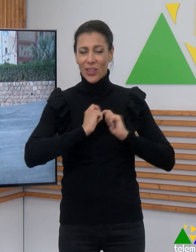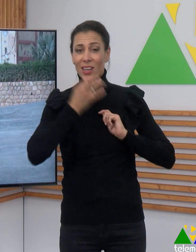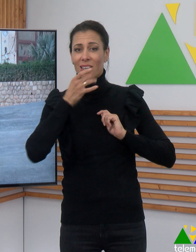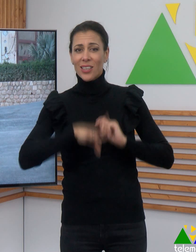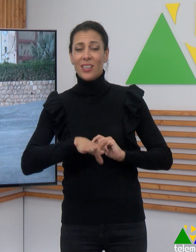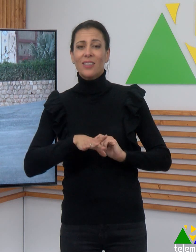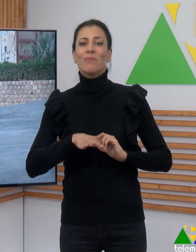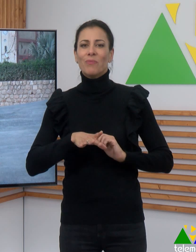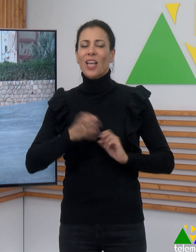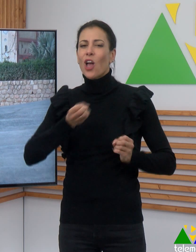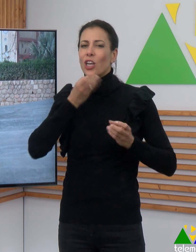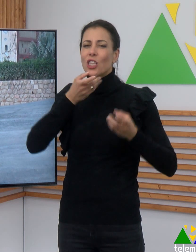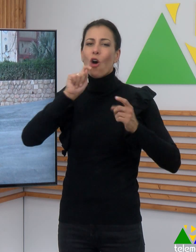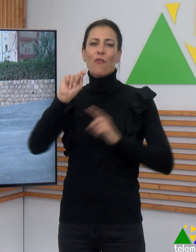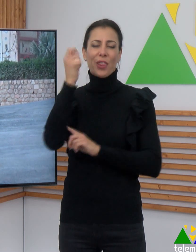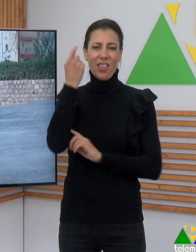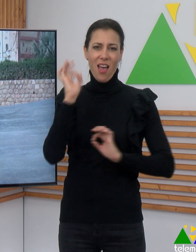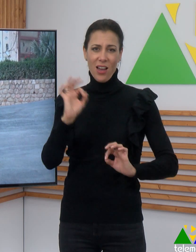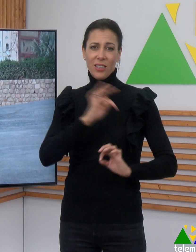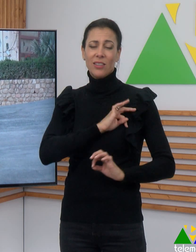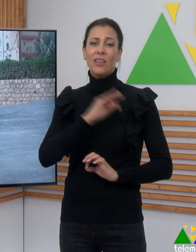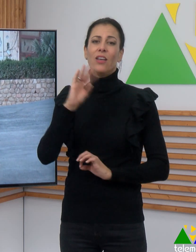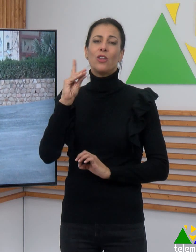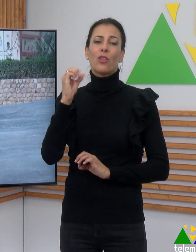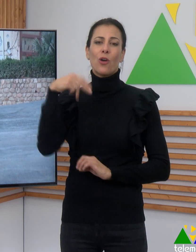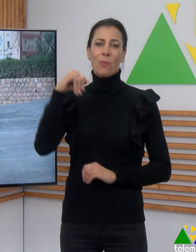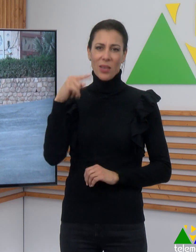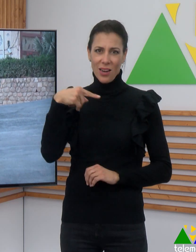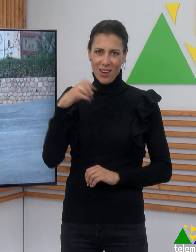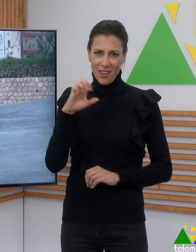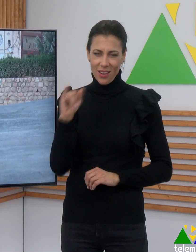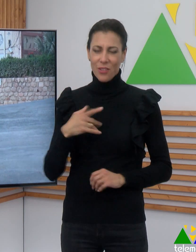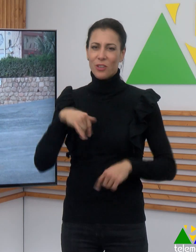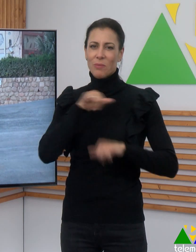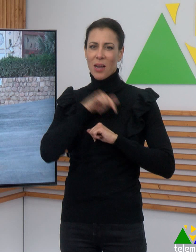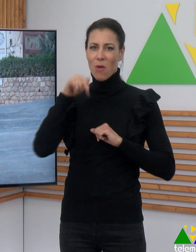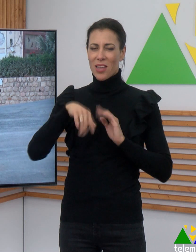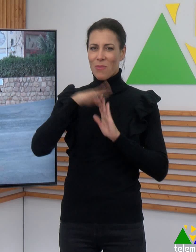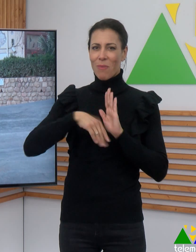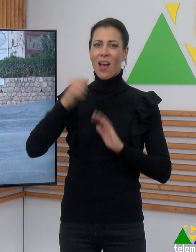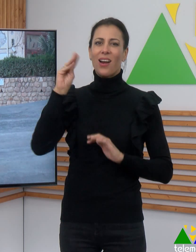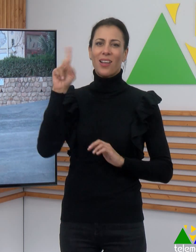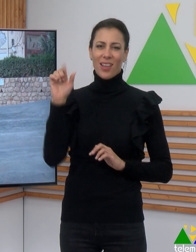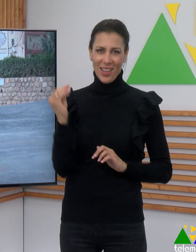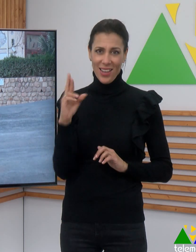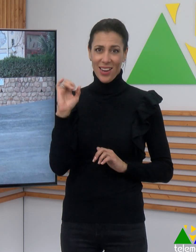nuestro cronista oficial de Motril, don Manuel Domínguez. Les esperamos aquí en la Alquería la semana que viene. Hasta entonces.